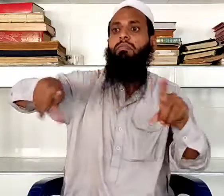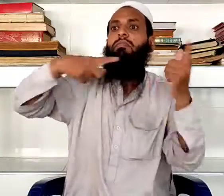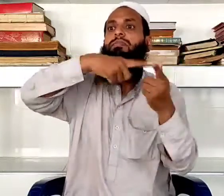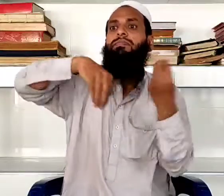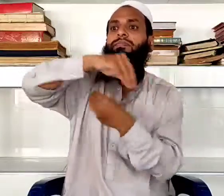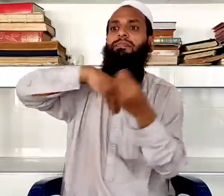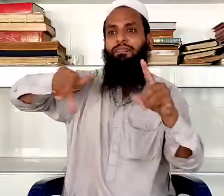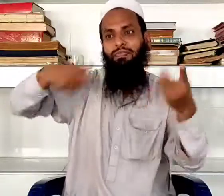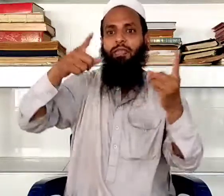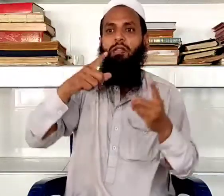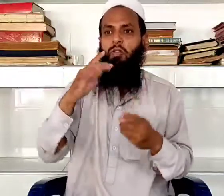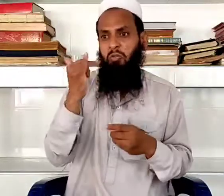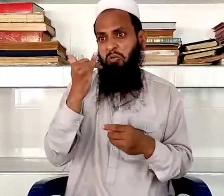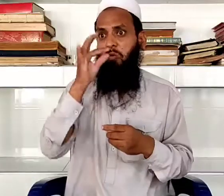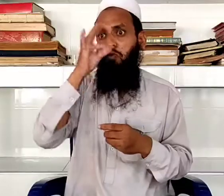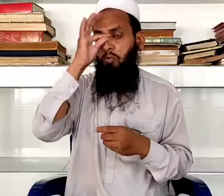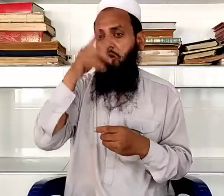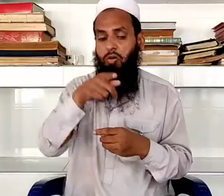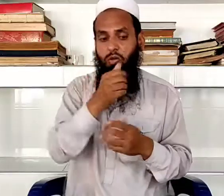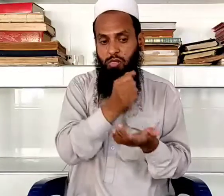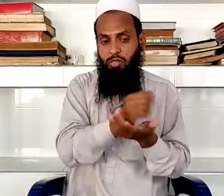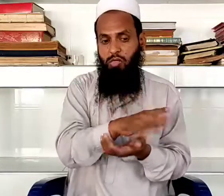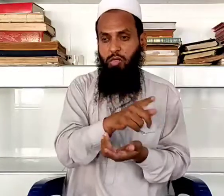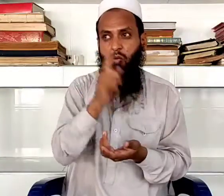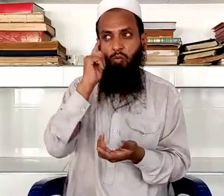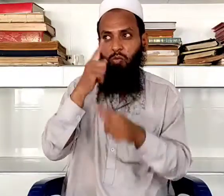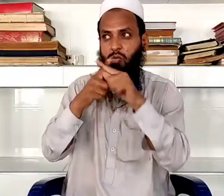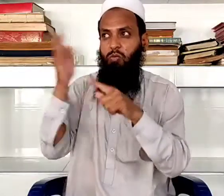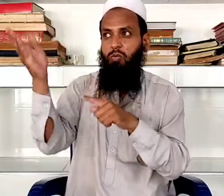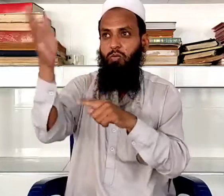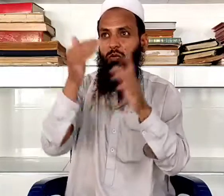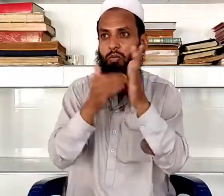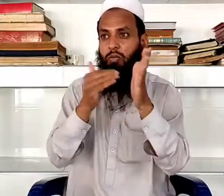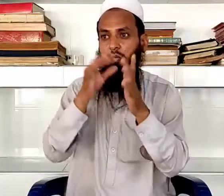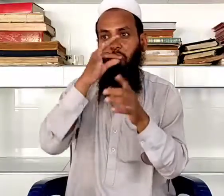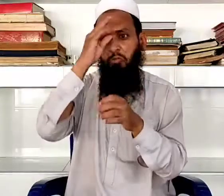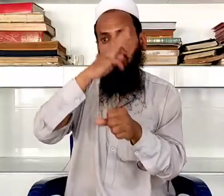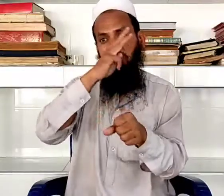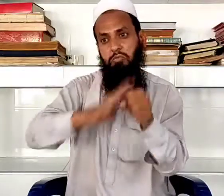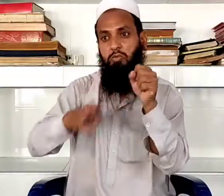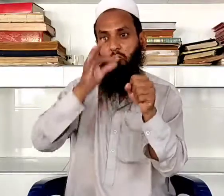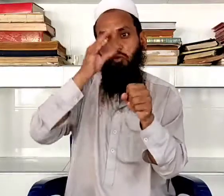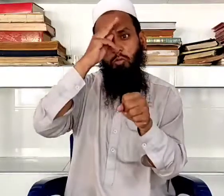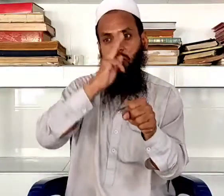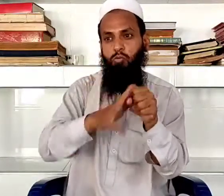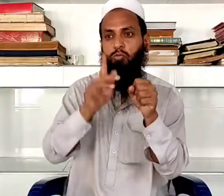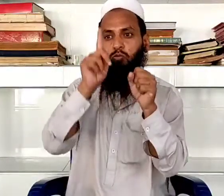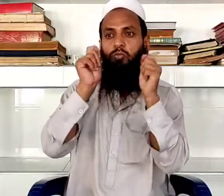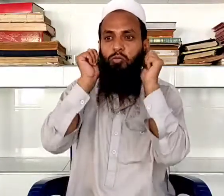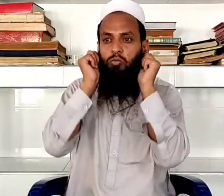حضرت علی المرتضی رضی اللہ تعالی عنہ شخصیت نے جنہوں نے اپنی زندگی کے اندر نو شادیاں